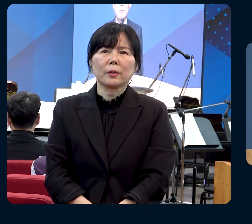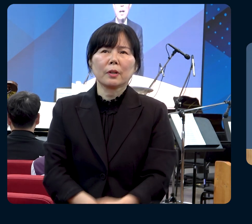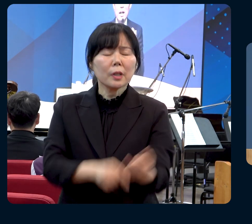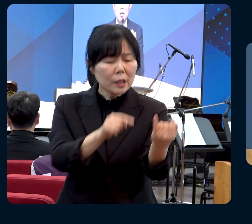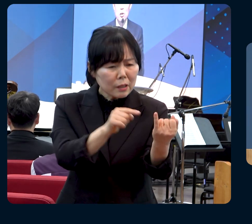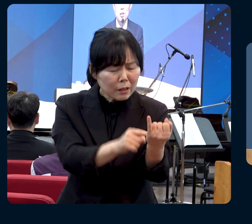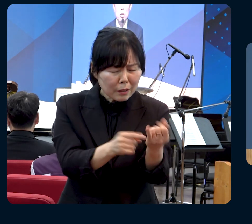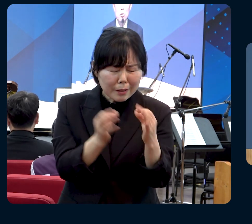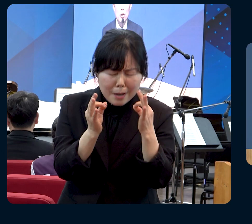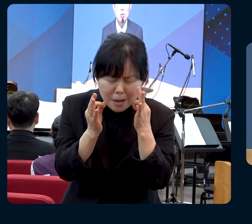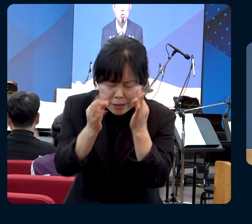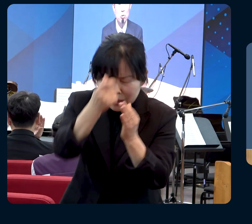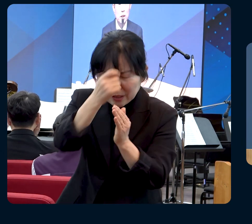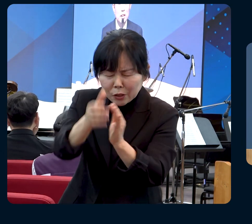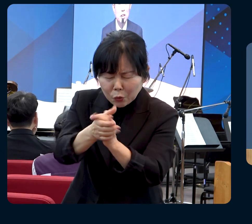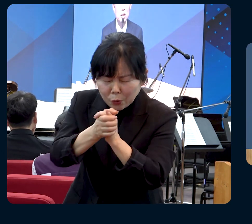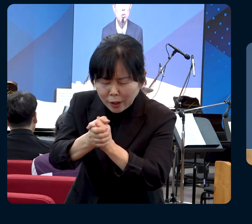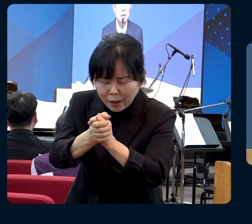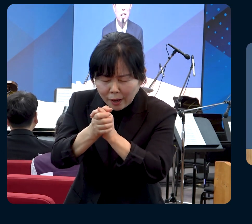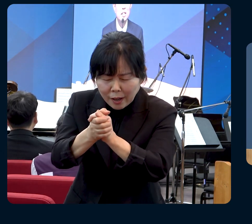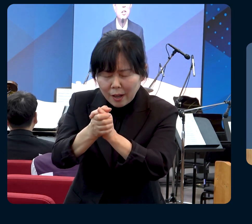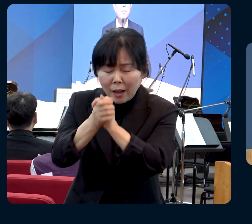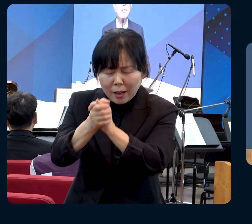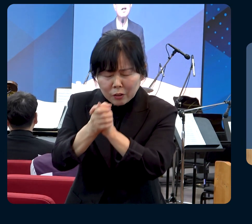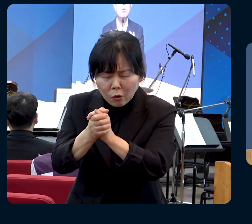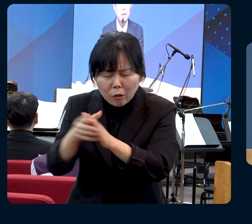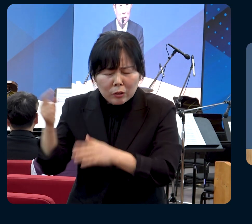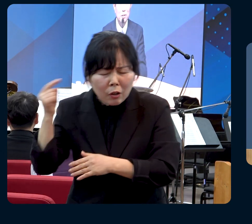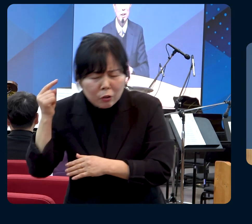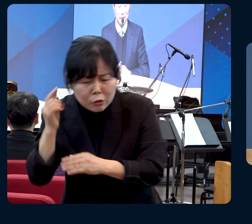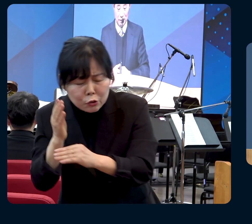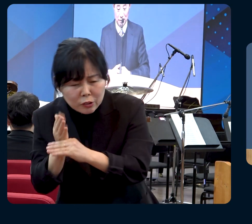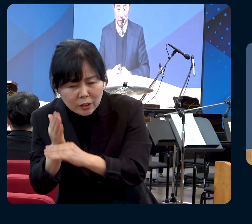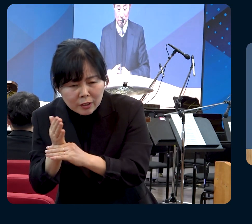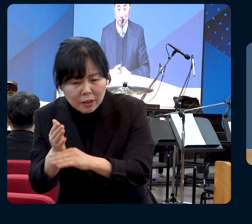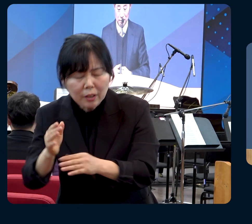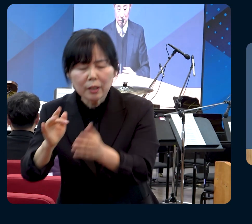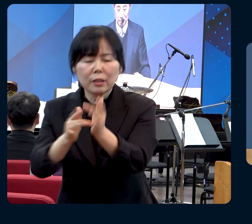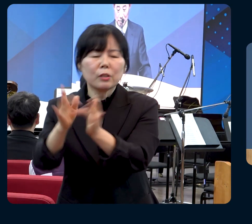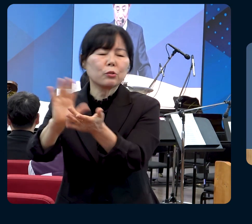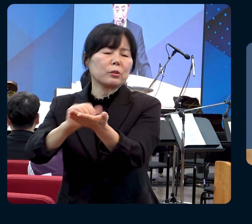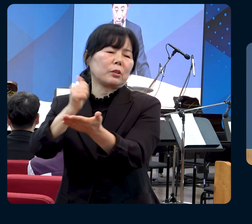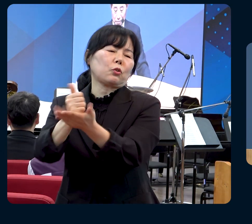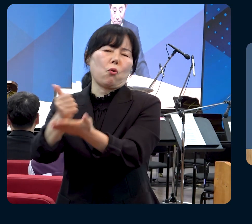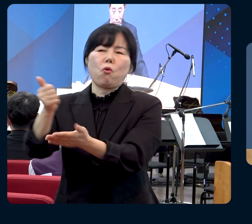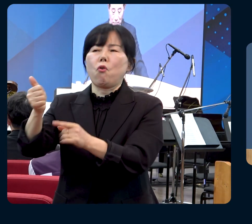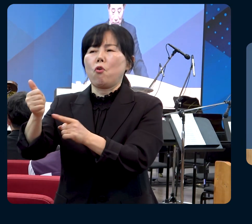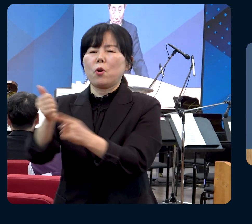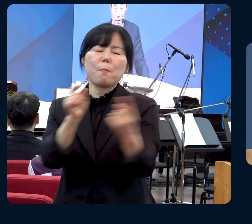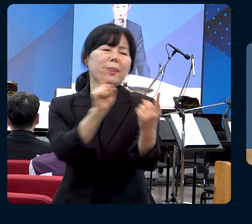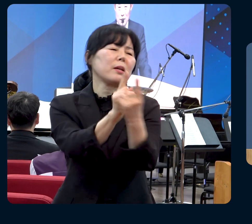네 갈망에 귀를 기울여 주고 있는 그리스도를 내가 지금 만나고 있는 거야.